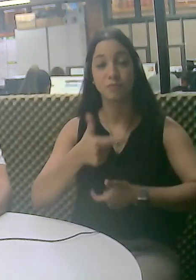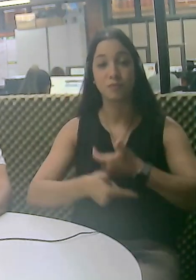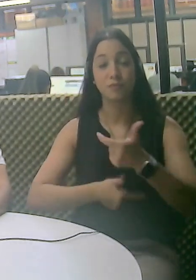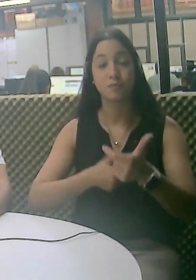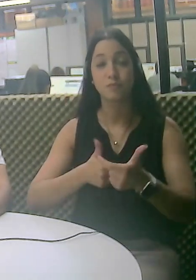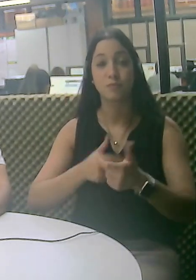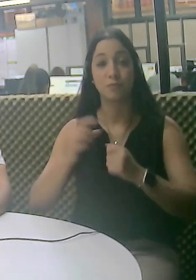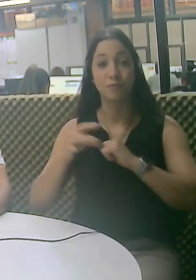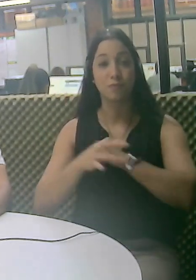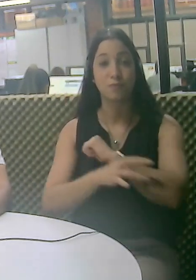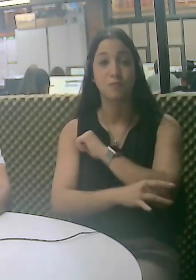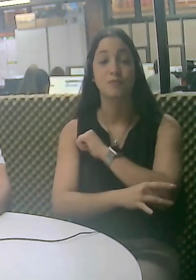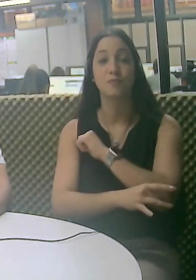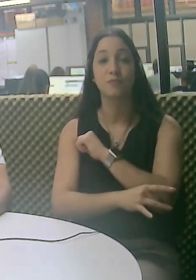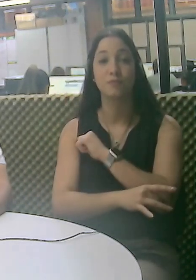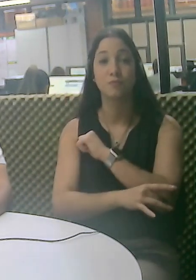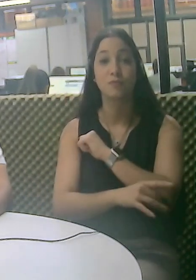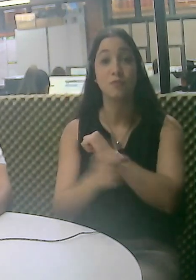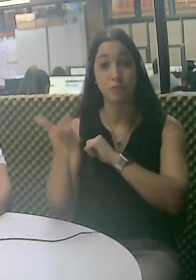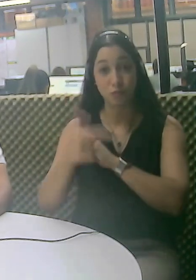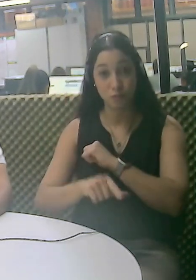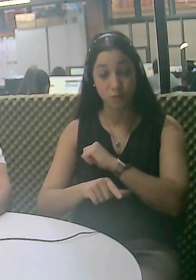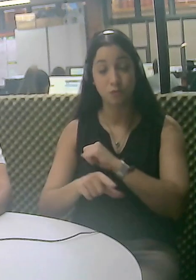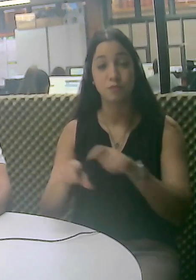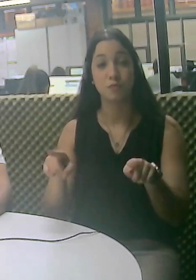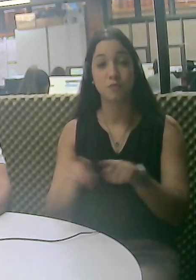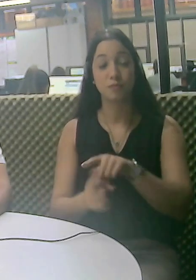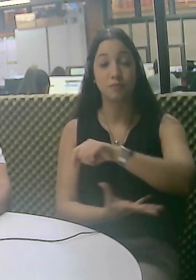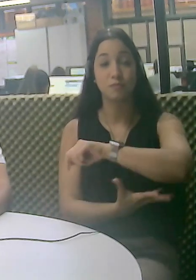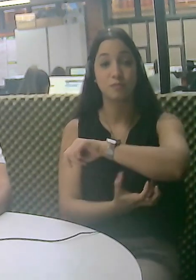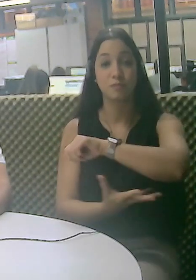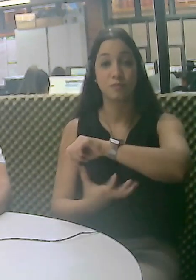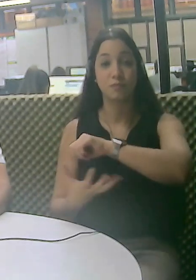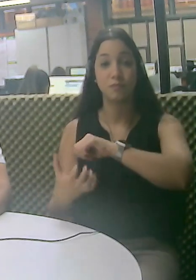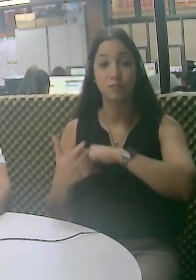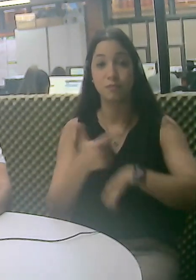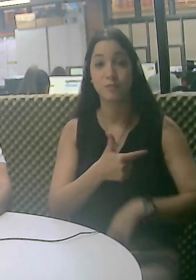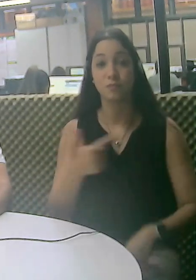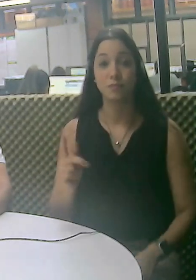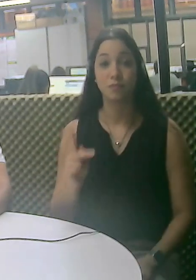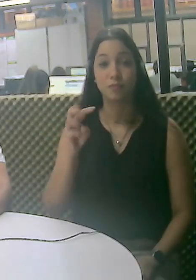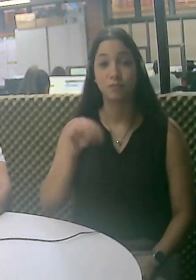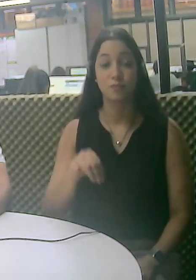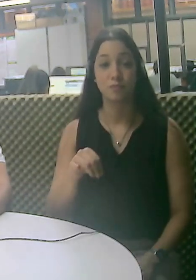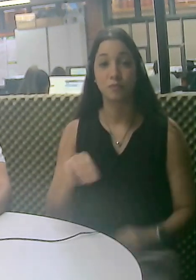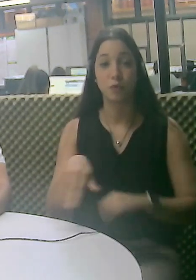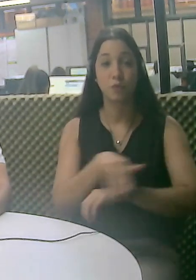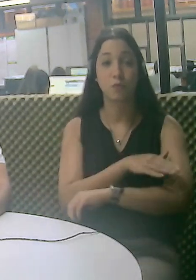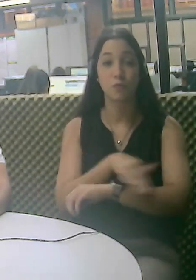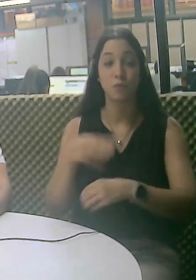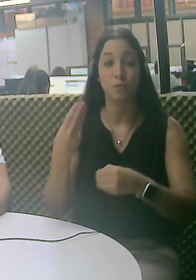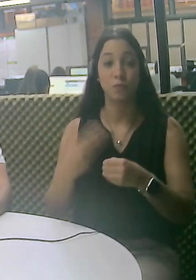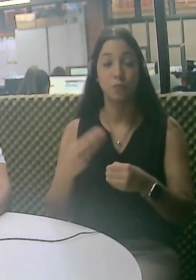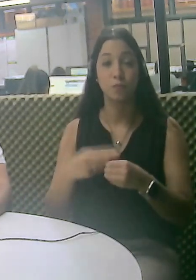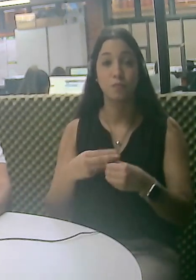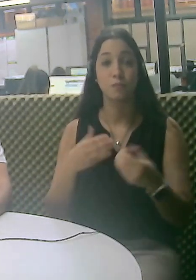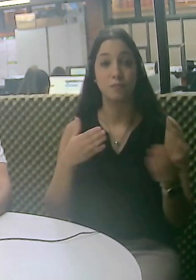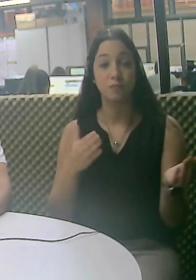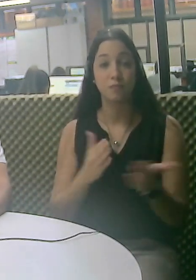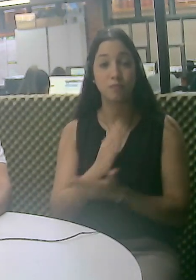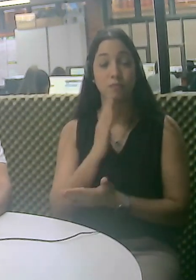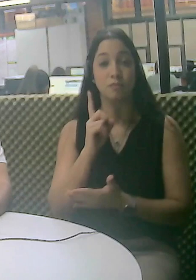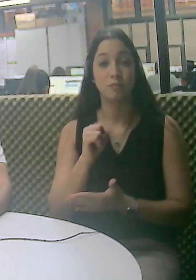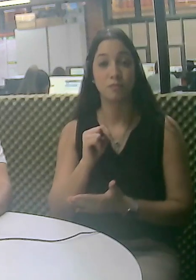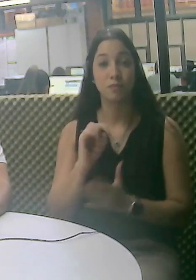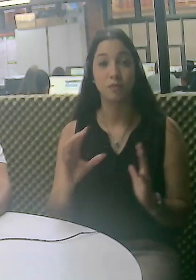para pavimentação, repavimentação e drenagem de 22,5 km de vias do município. A autorização foi